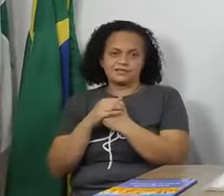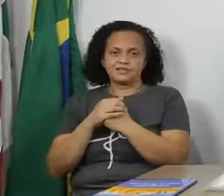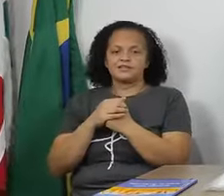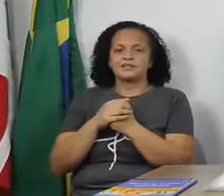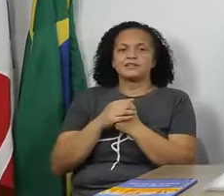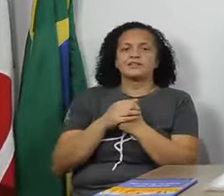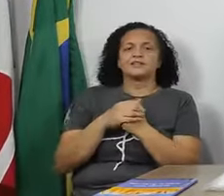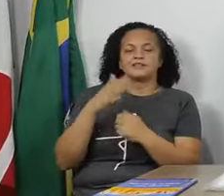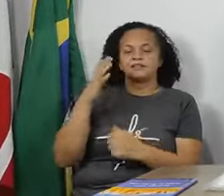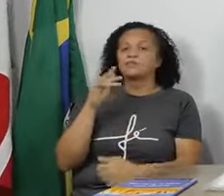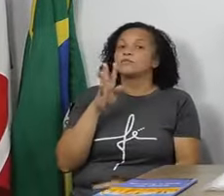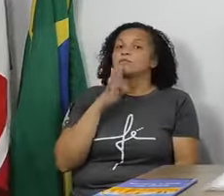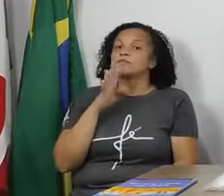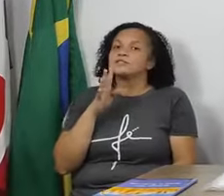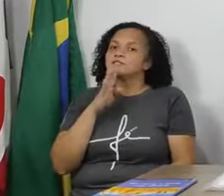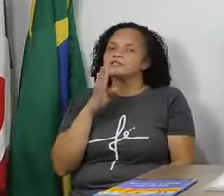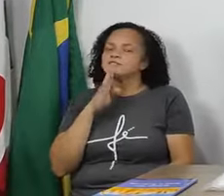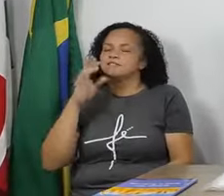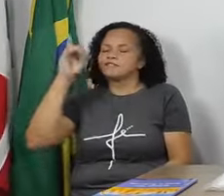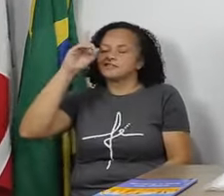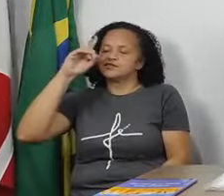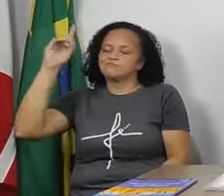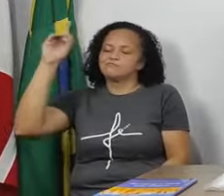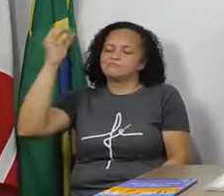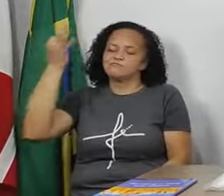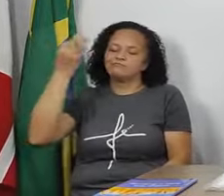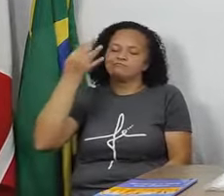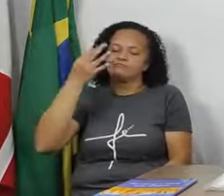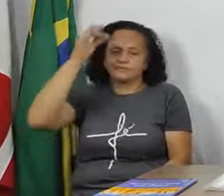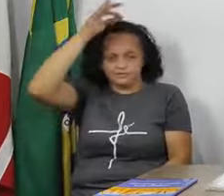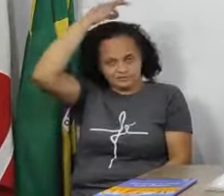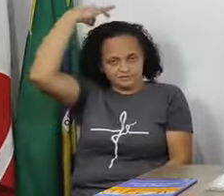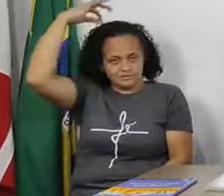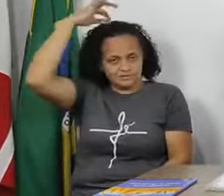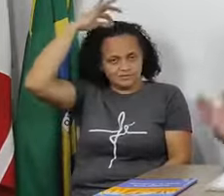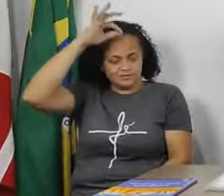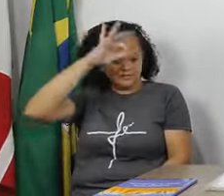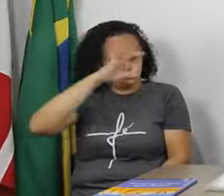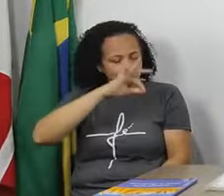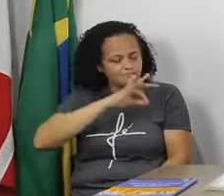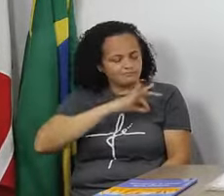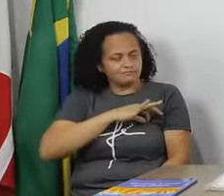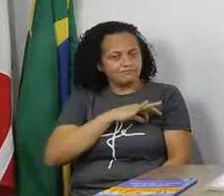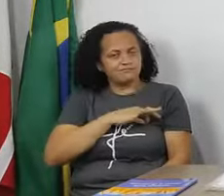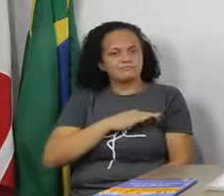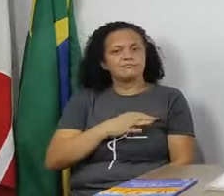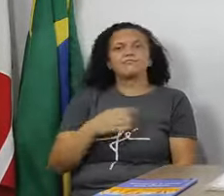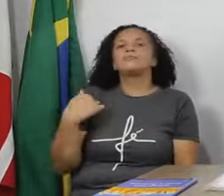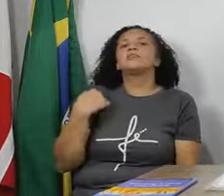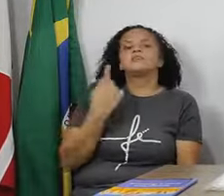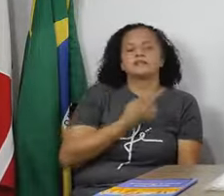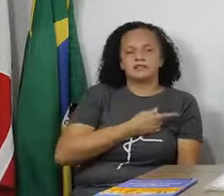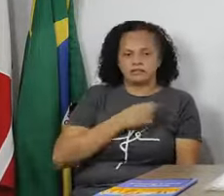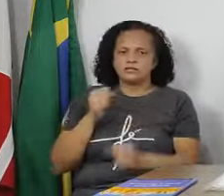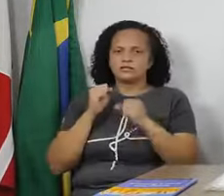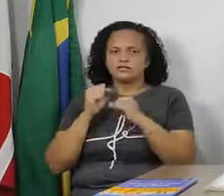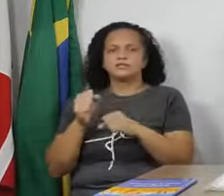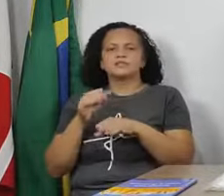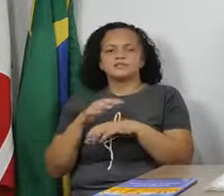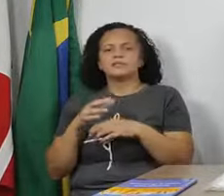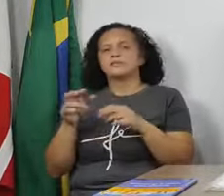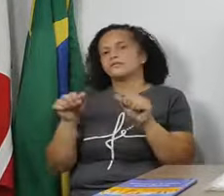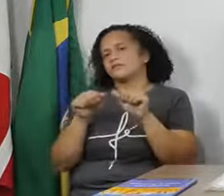a voz do Espírito Santo falar conosco. E aí nós vamos poder dizer, como o apóstolo Paulo em Romanos, capítulo 8,